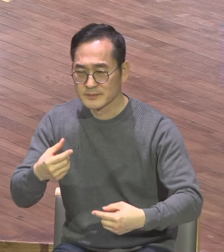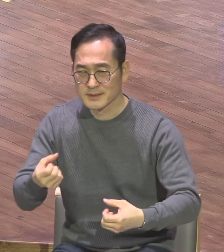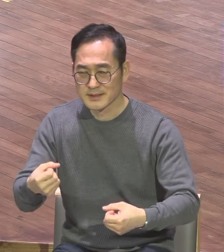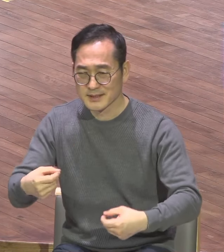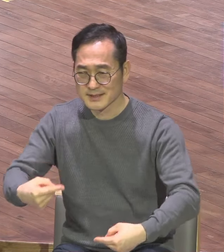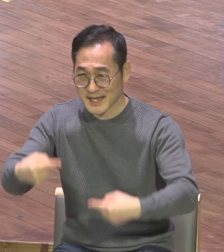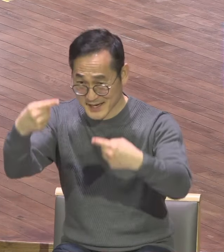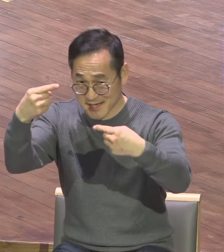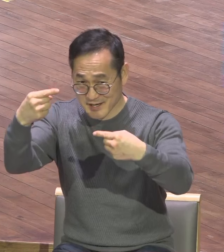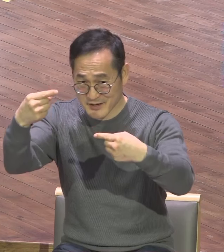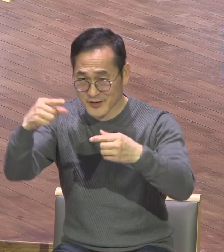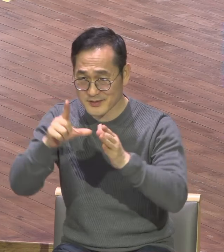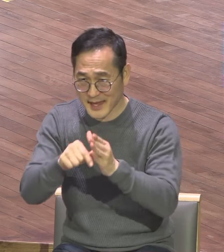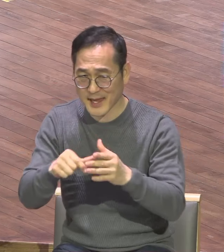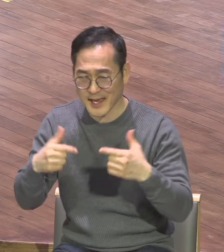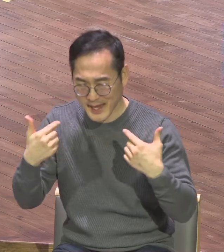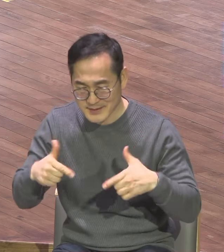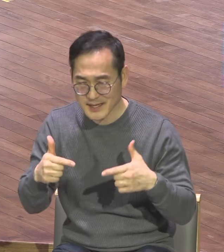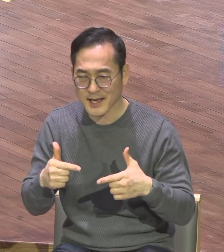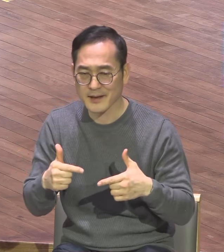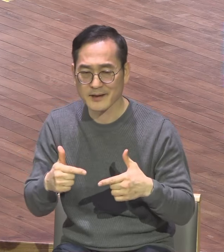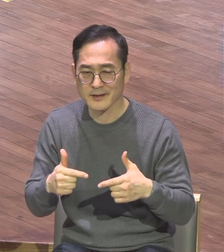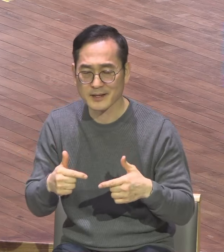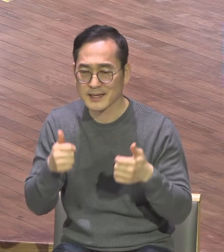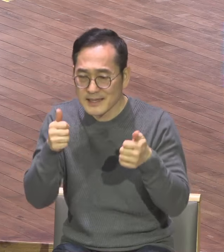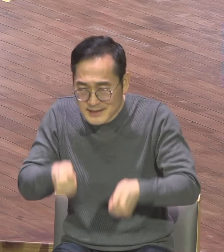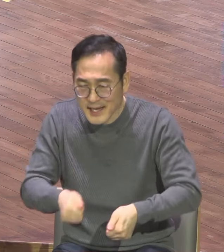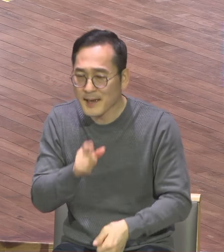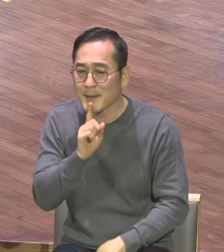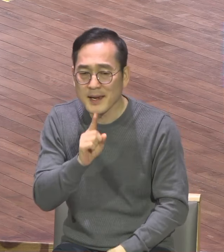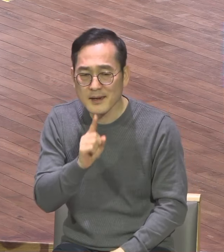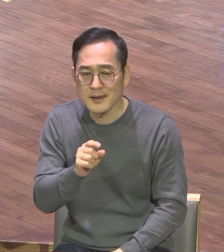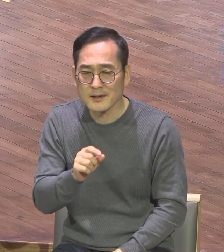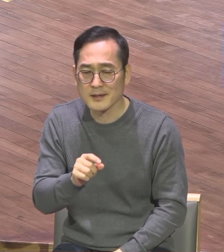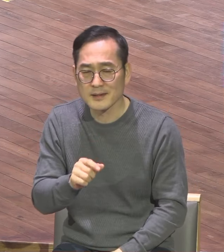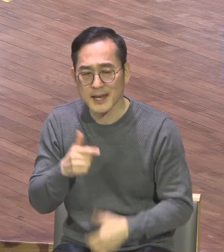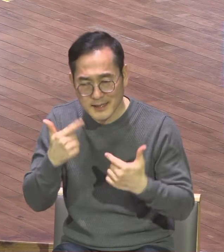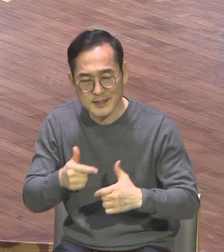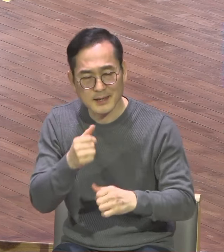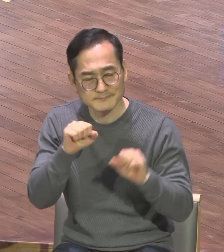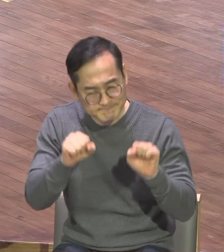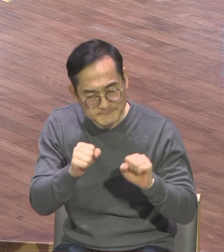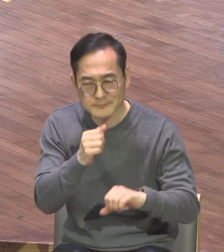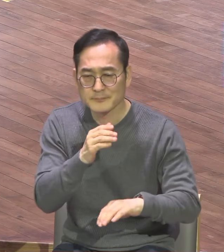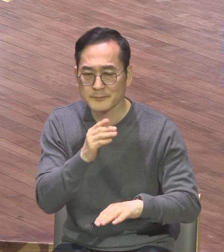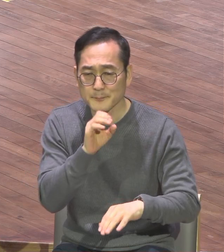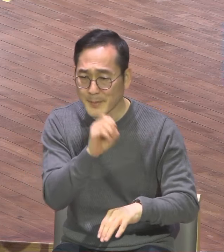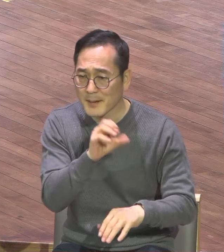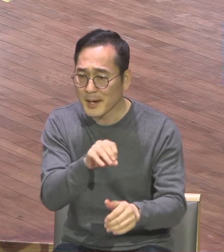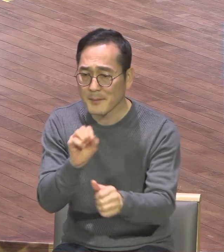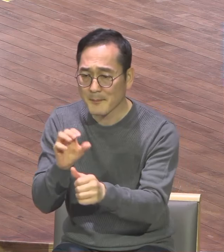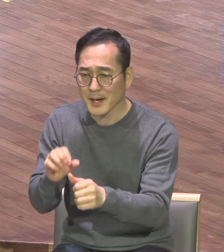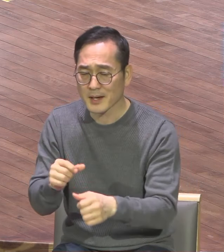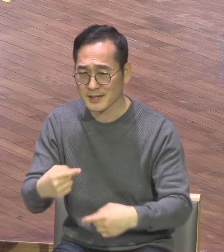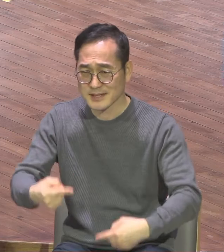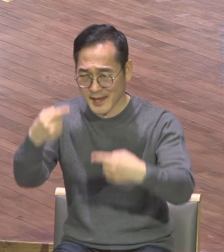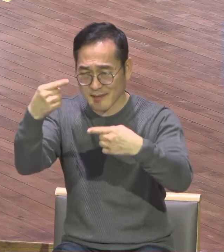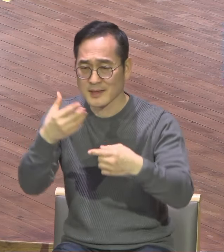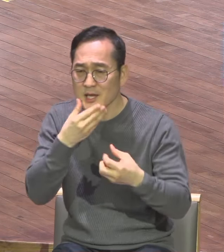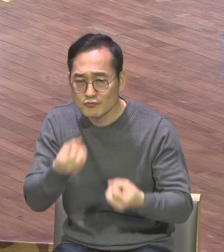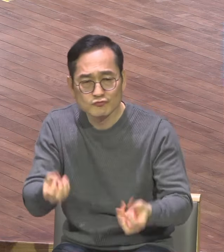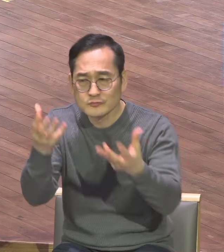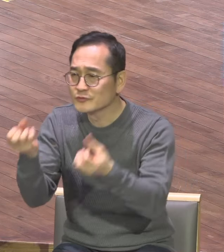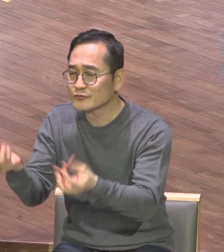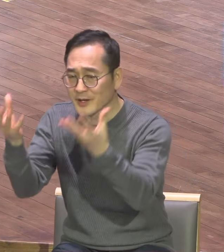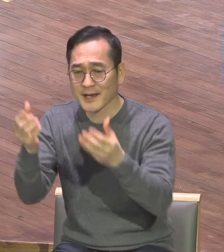인사가 있죠. 새해를 시작하면 그 축복 인사가 있습니다. 축복 인사 있는데 다양한 내용들의 인사들을 그렇게